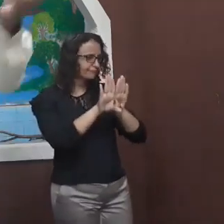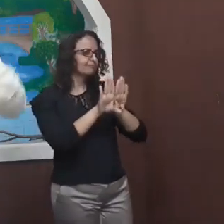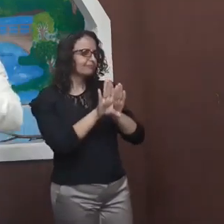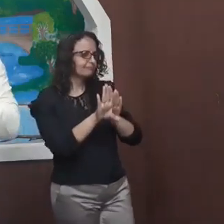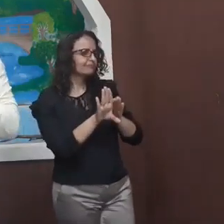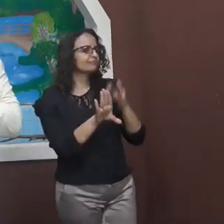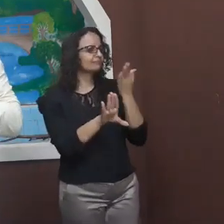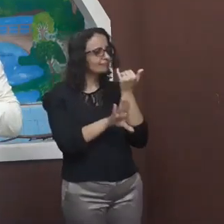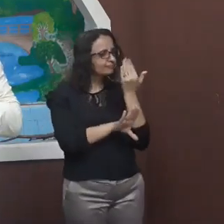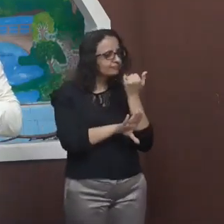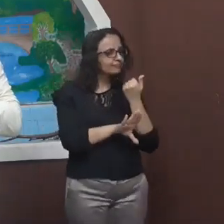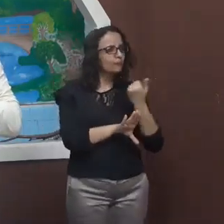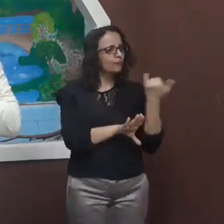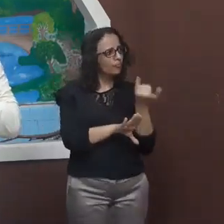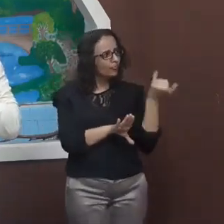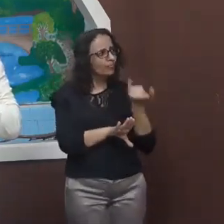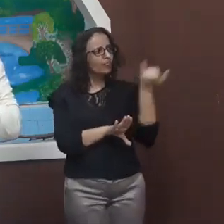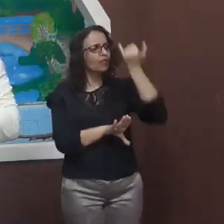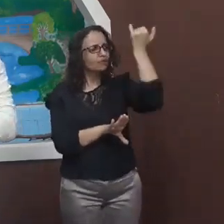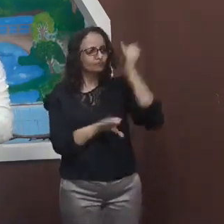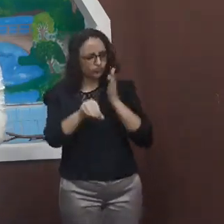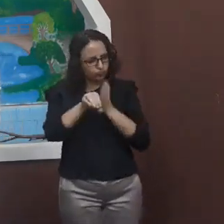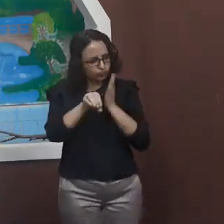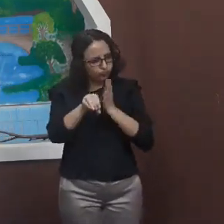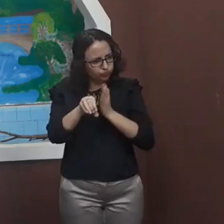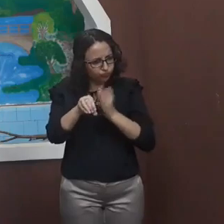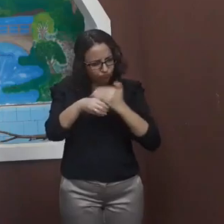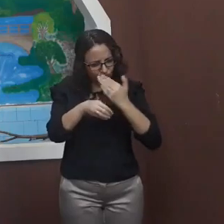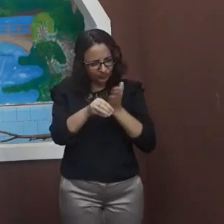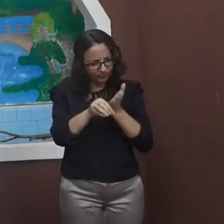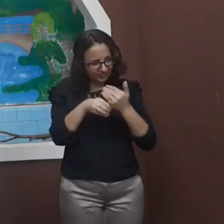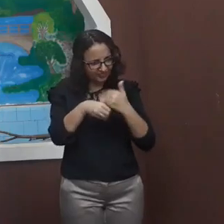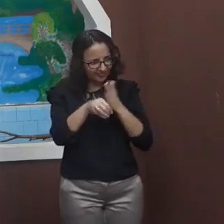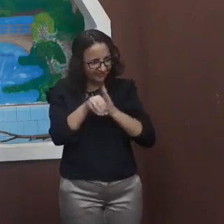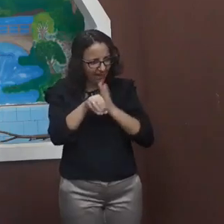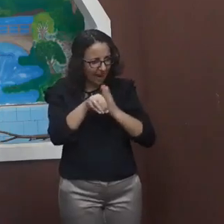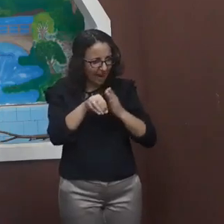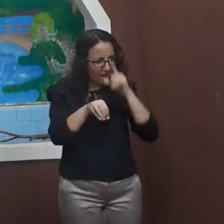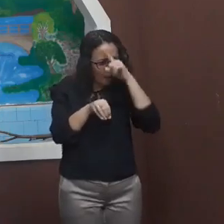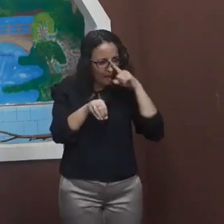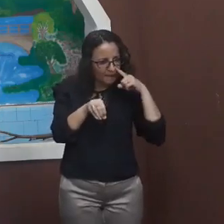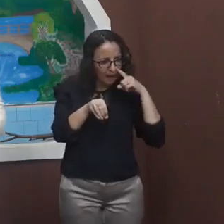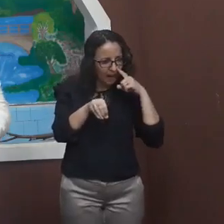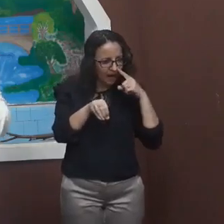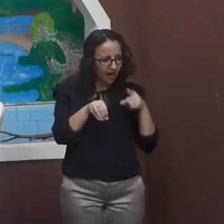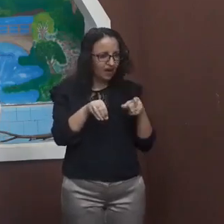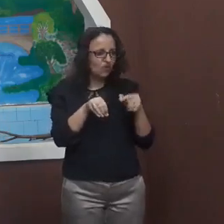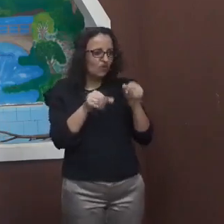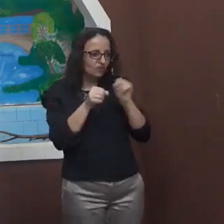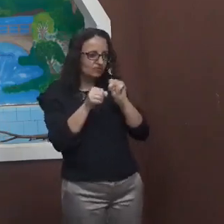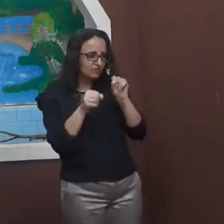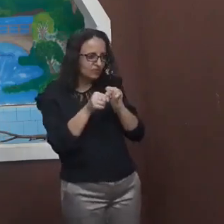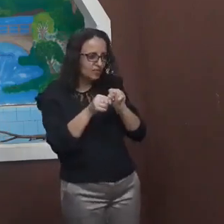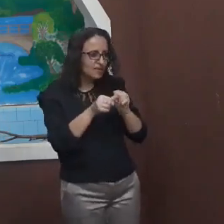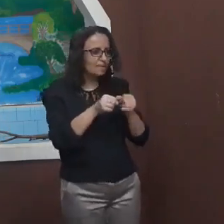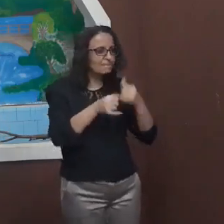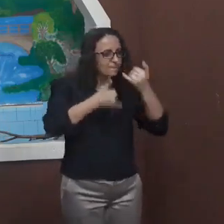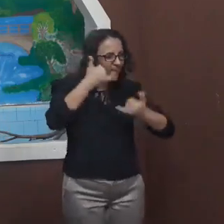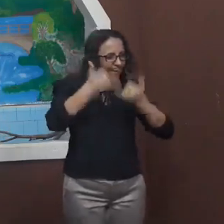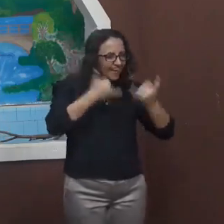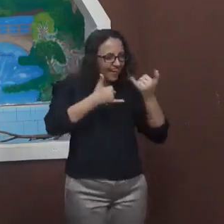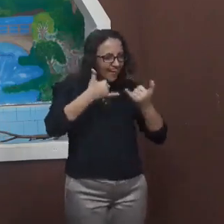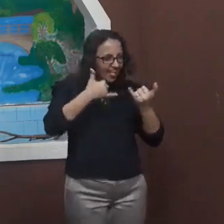tão importante na minha vida que eu fazia até com aqueles que ficavam bem amarelinhos, que não servia para comer, e ali virava até brinquedo, pegava